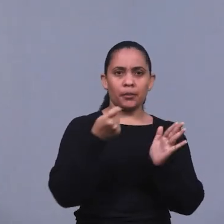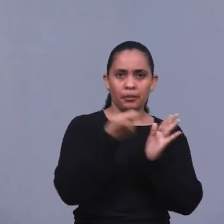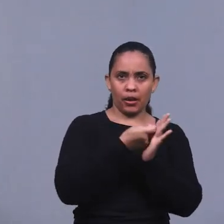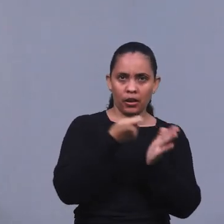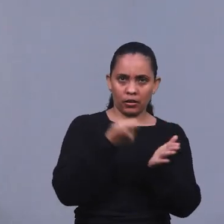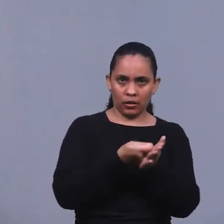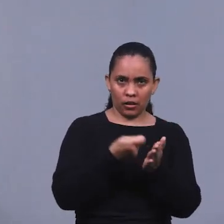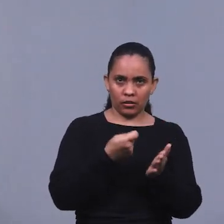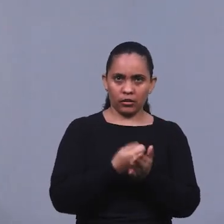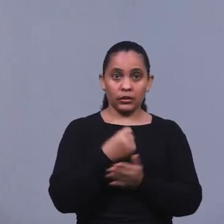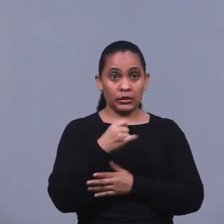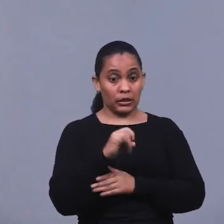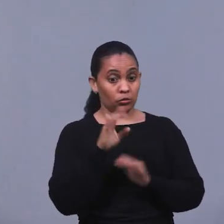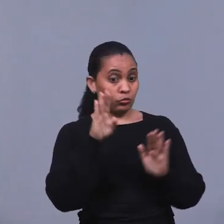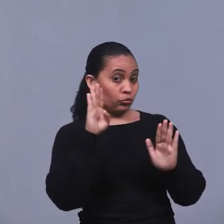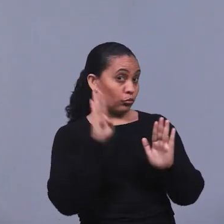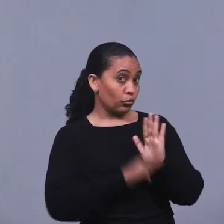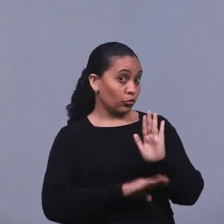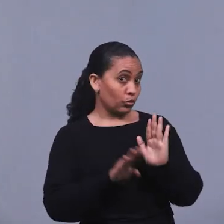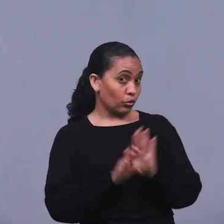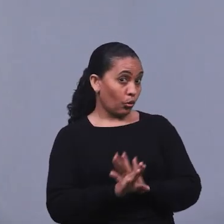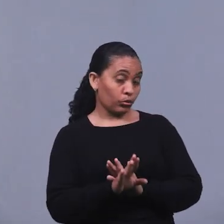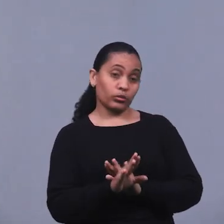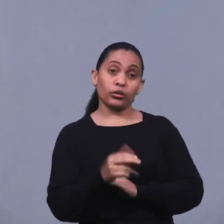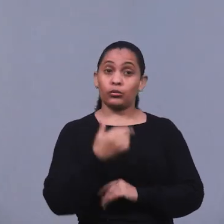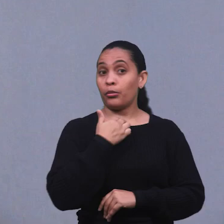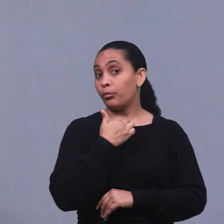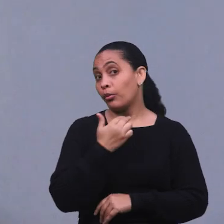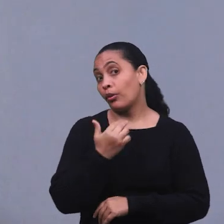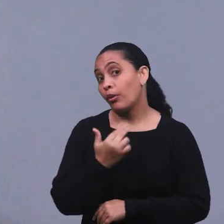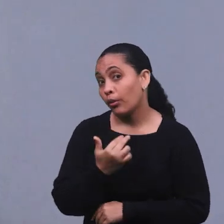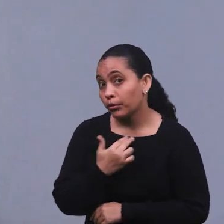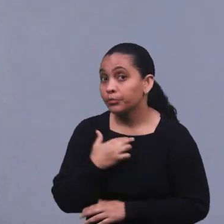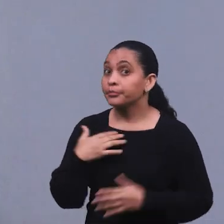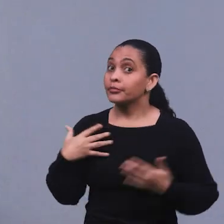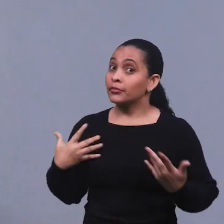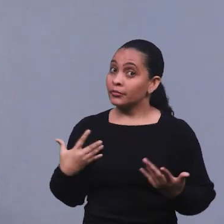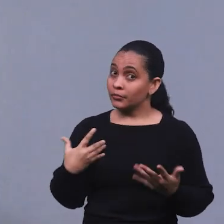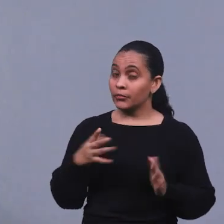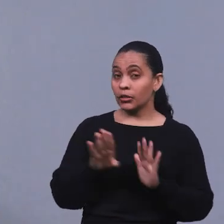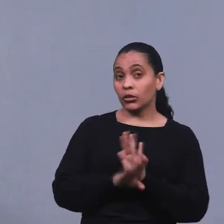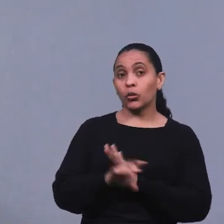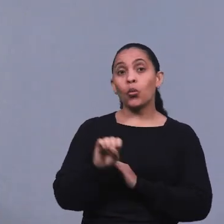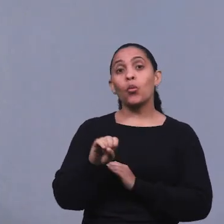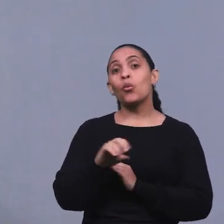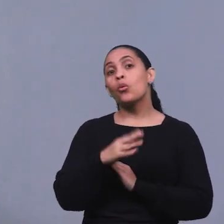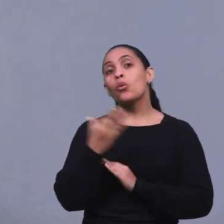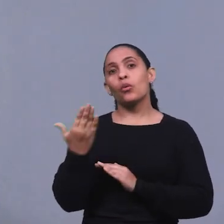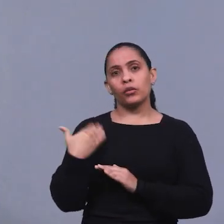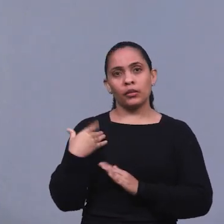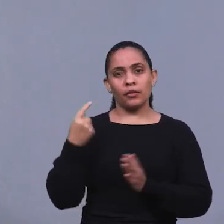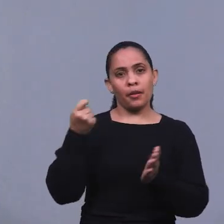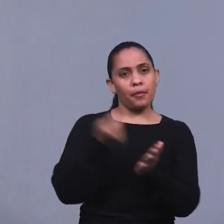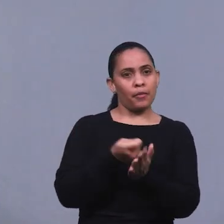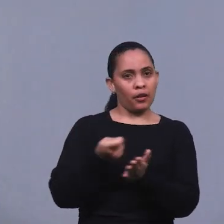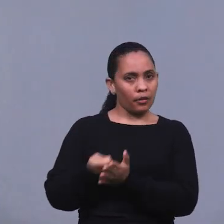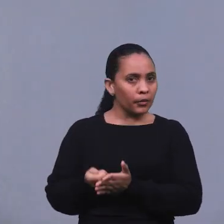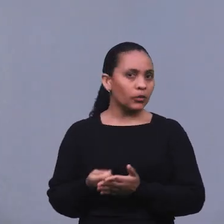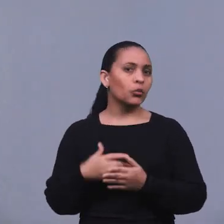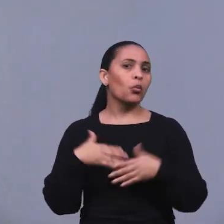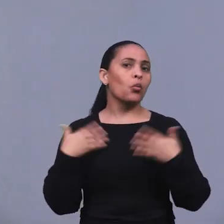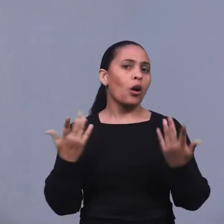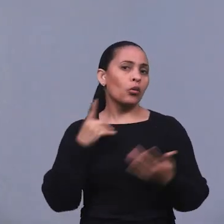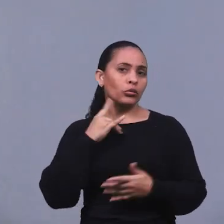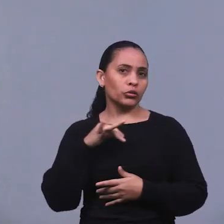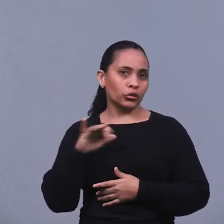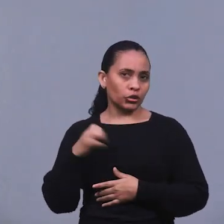você vai verificar se está tendo algum desconto indevido, ou se está tendo algum desconto devido, quanto que você vai receber, tudo tem no histórico de